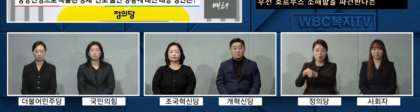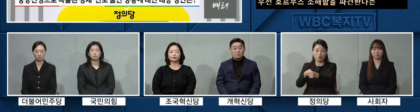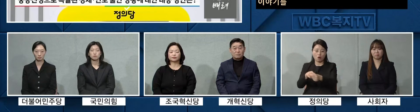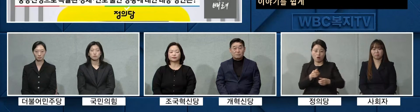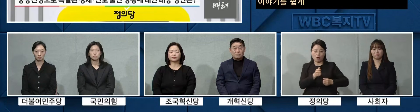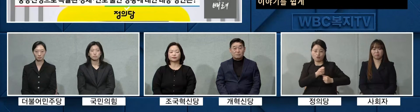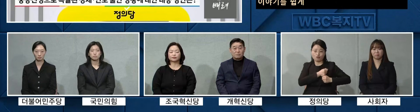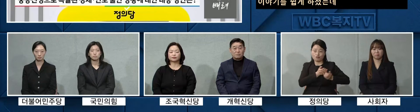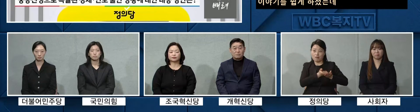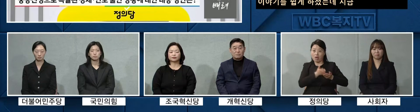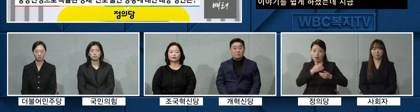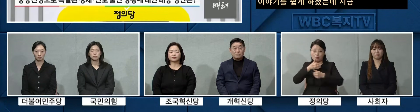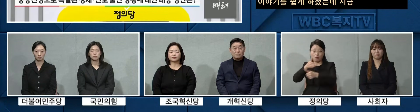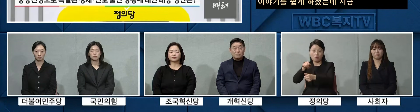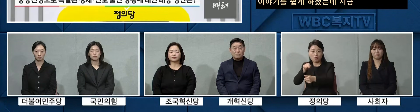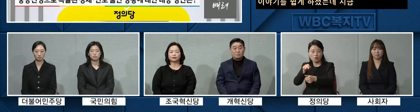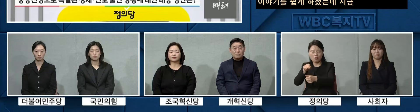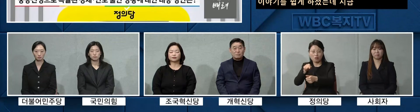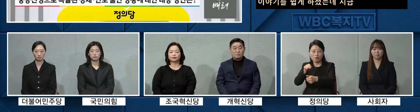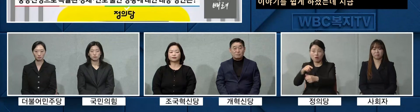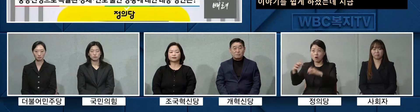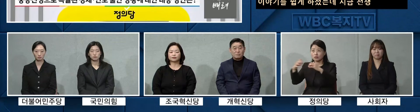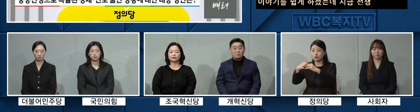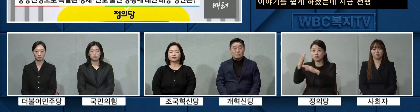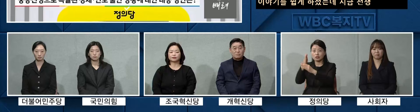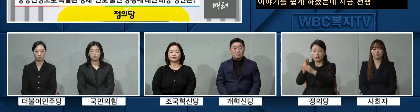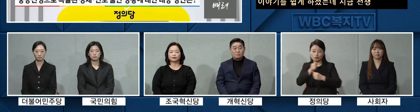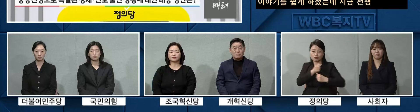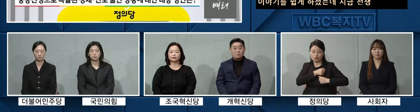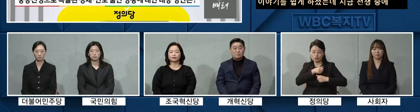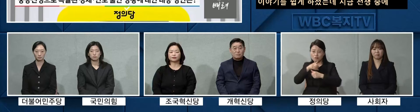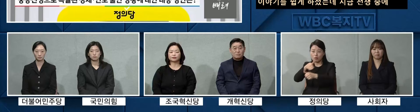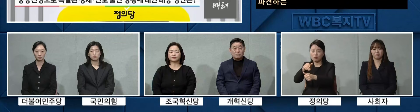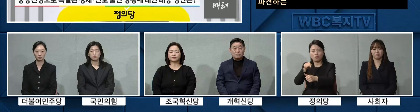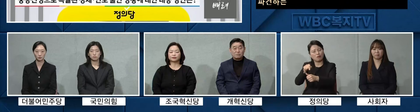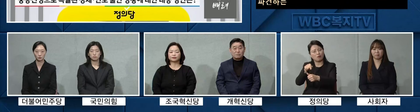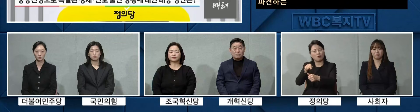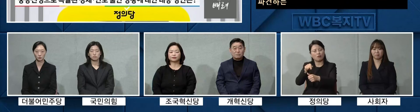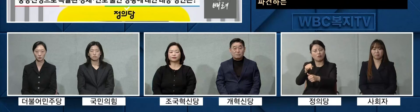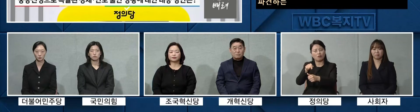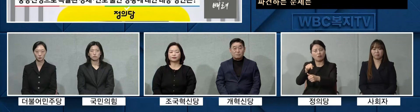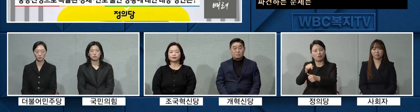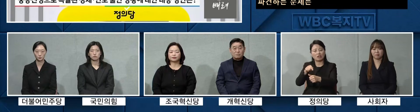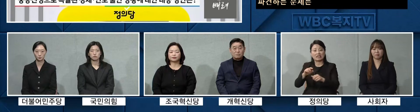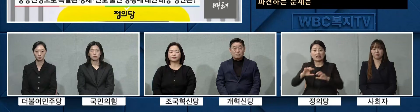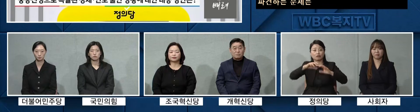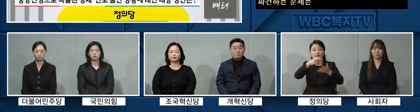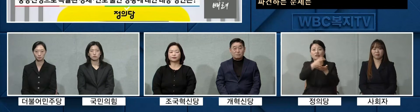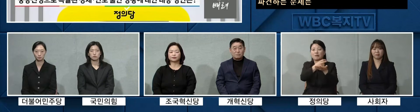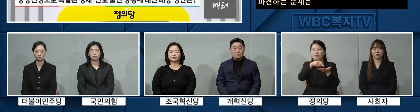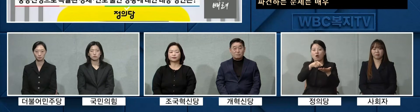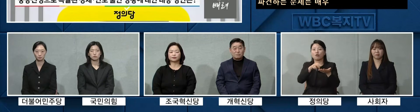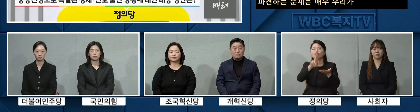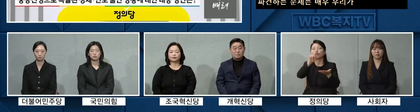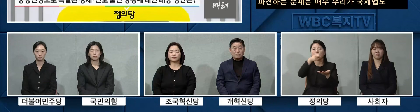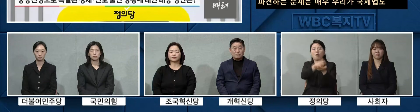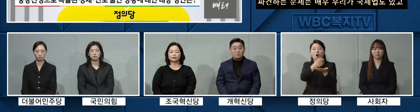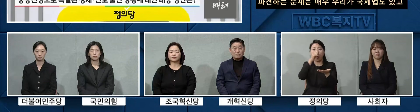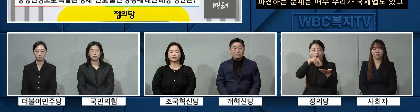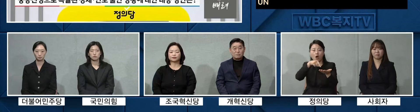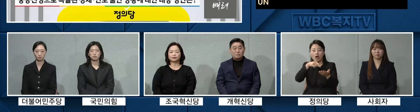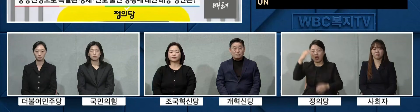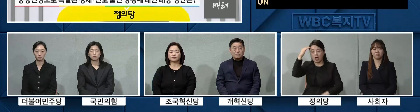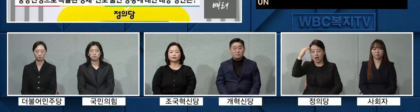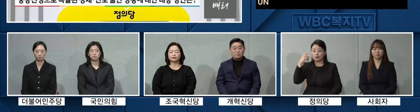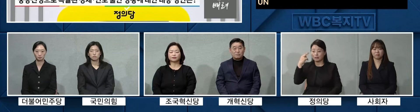전쟁 중에 파견하는 문제는 매우 이제 우리가 국제법도 있고 유엔 헌장도 있습니다. 한미 상호